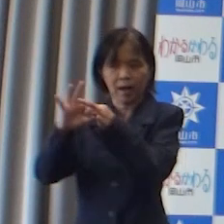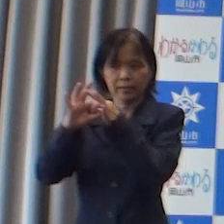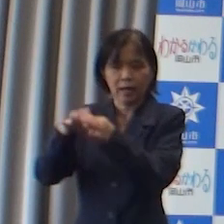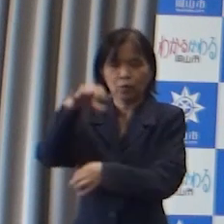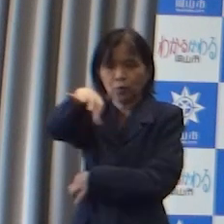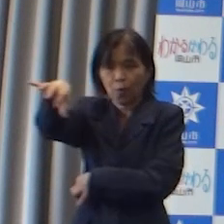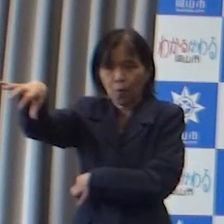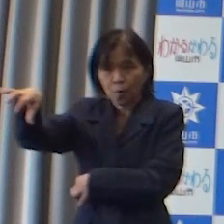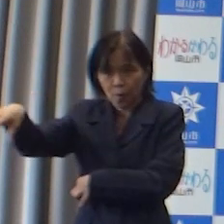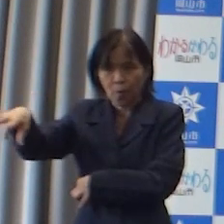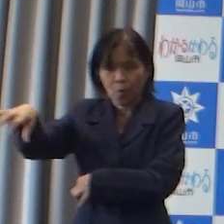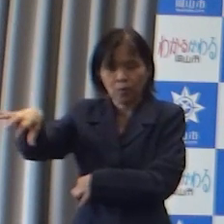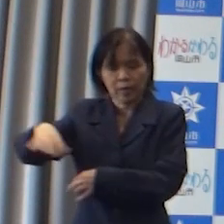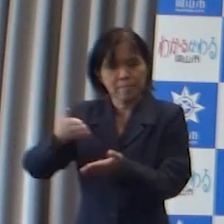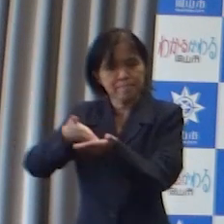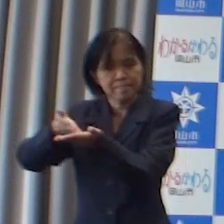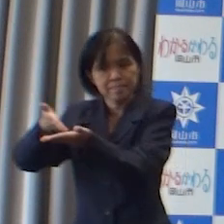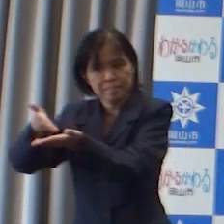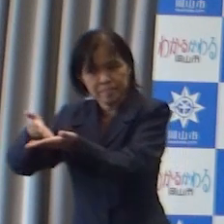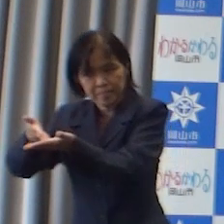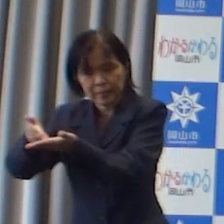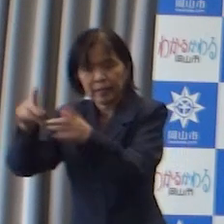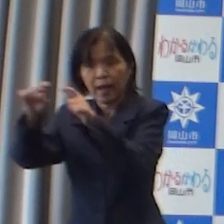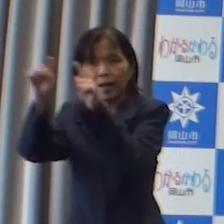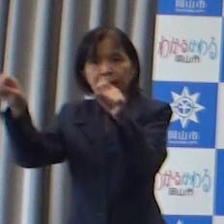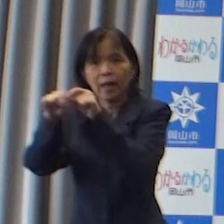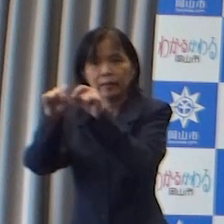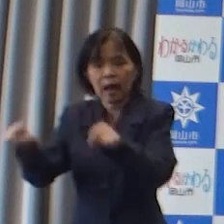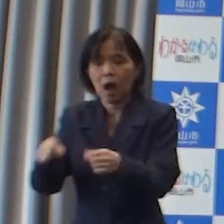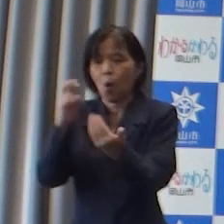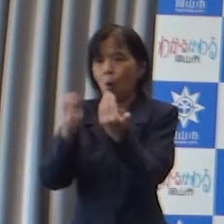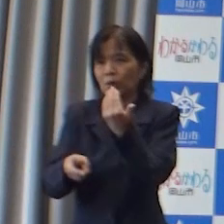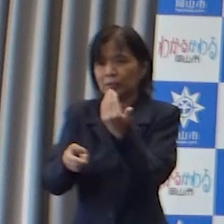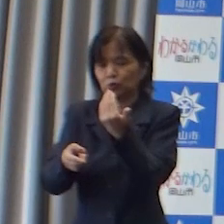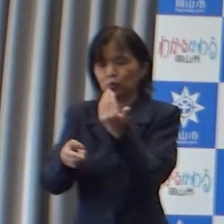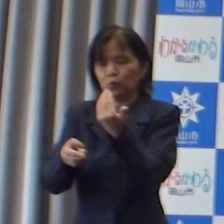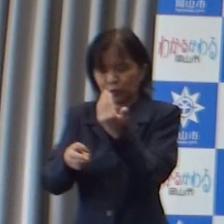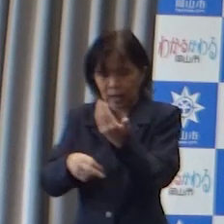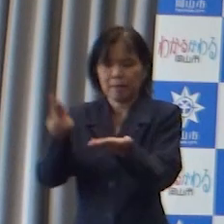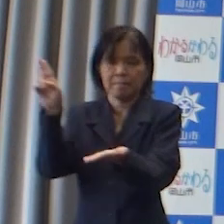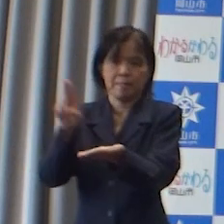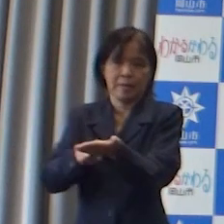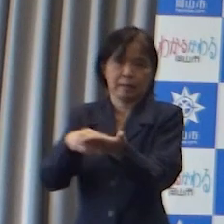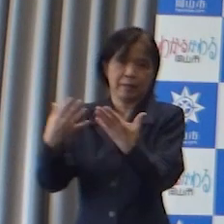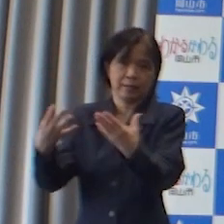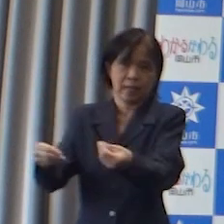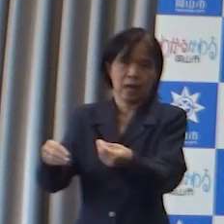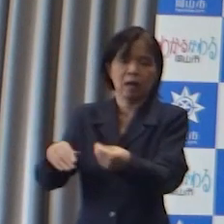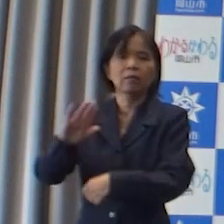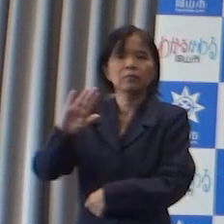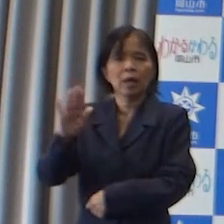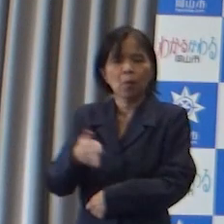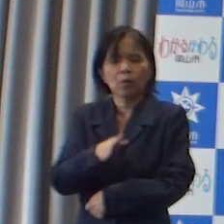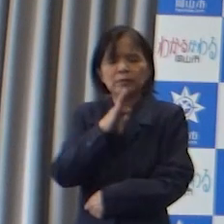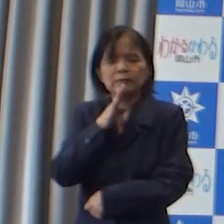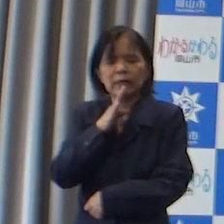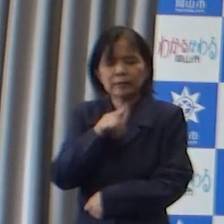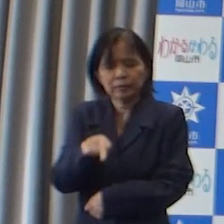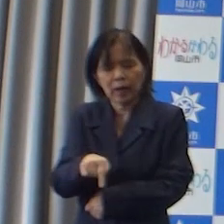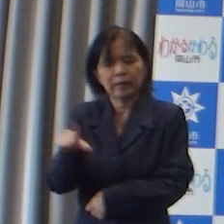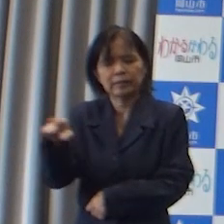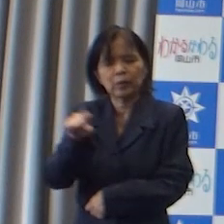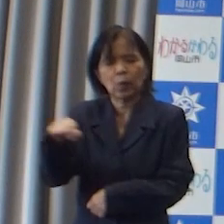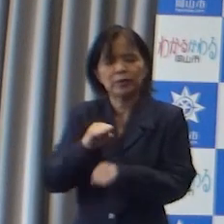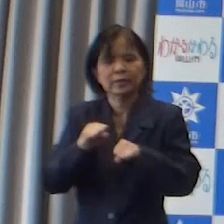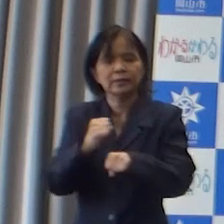たところ、こういう法律ができたんですけど、やっぱり使い勝手が悪いと。例えば試験研究施設が